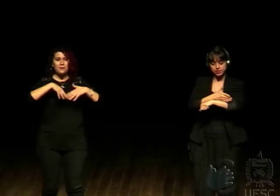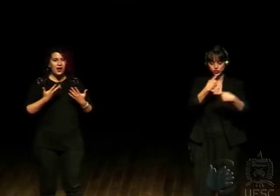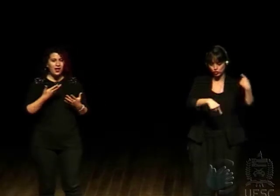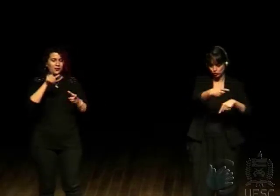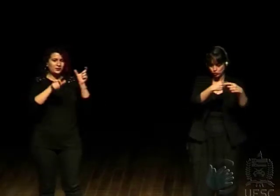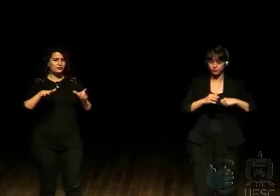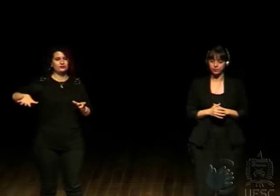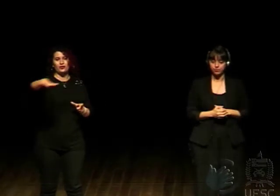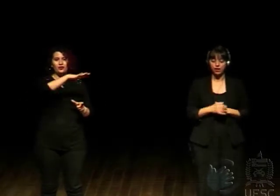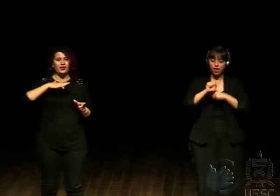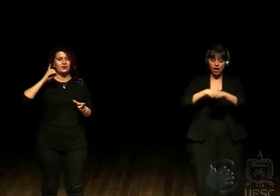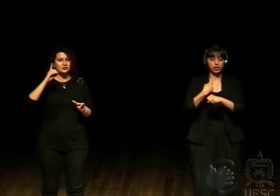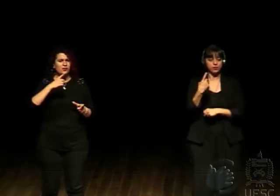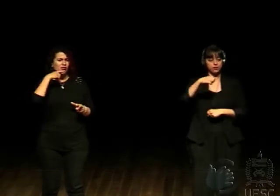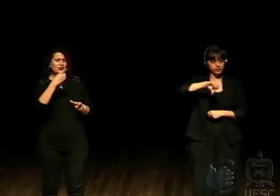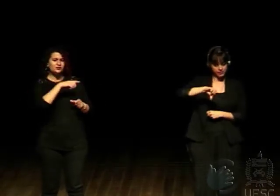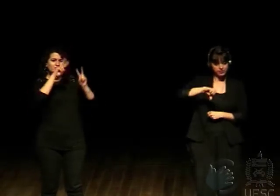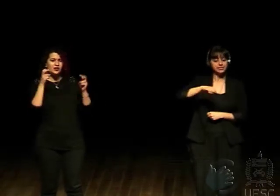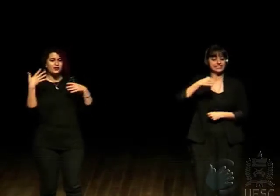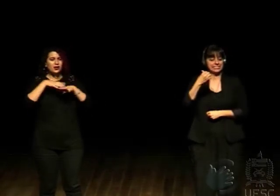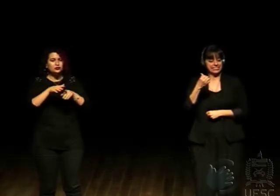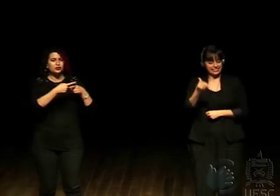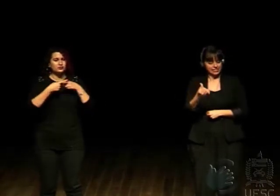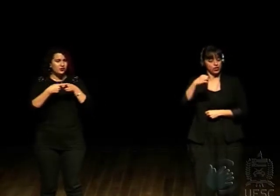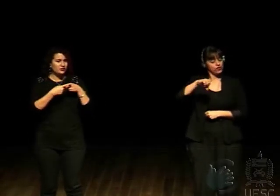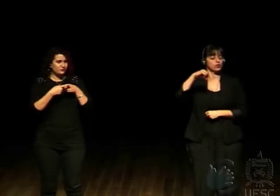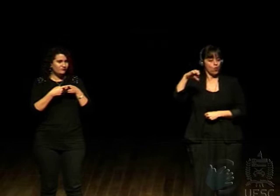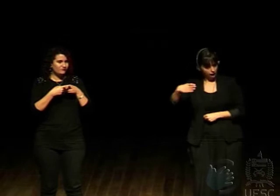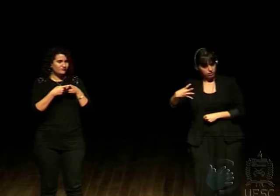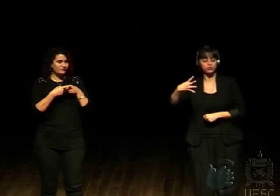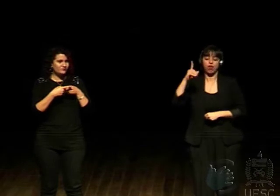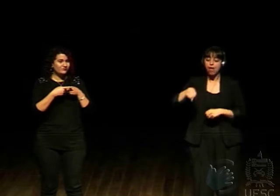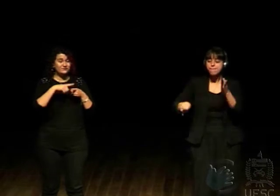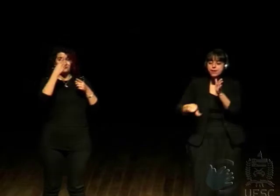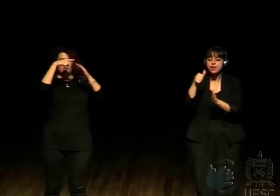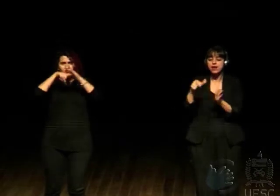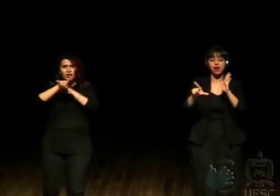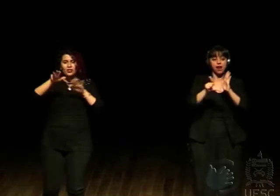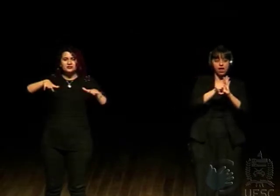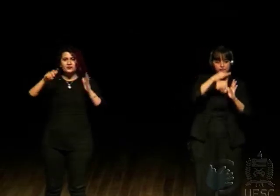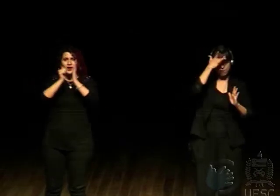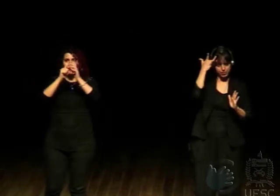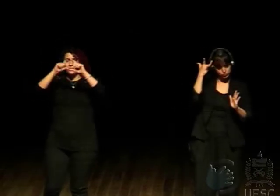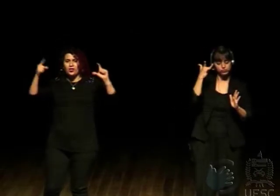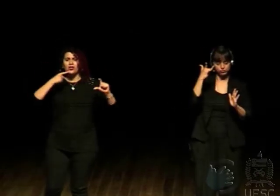En 1994 se promulgó la primera ley de discapacidad y plena inclusión de las personas con